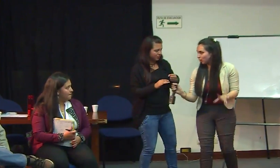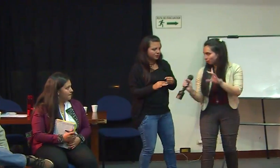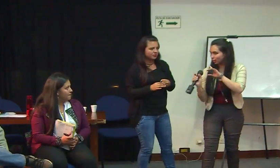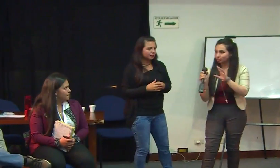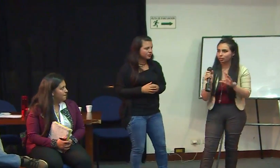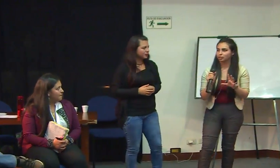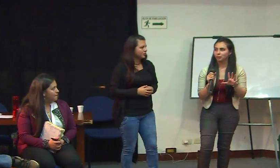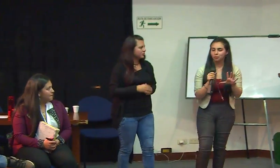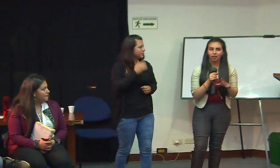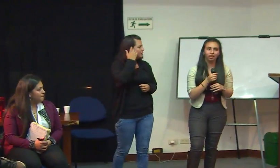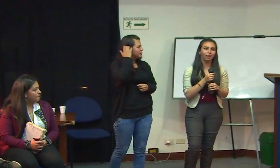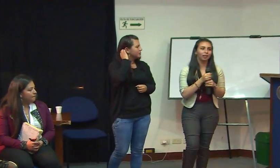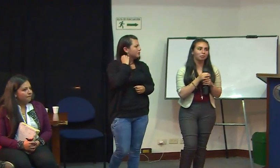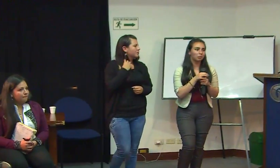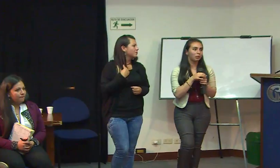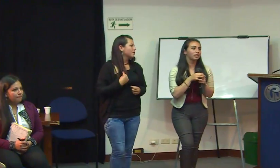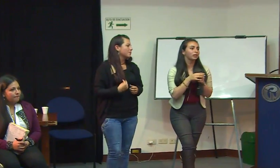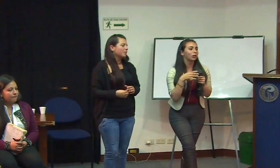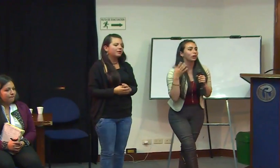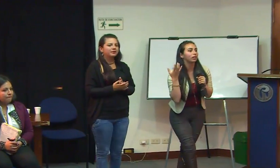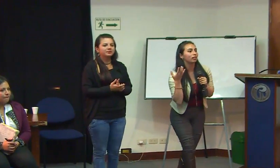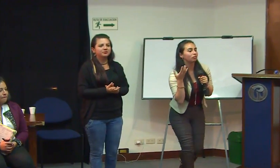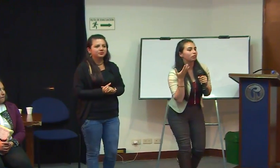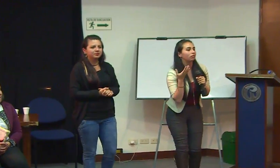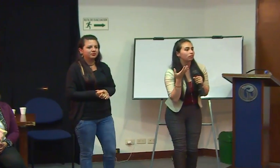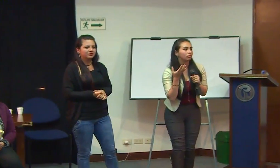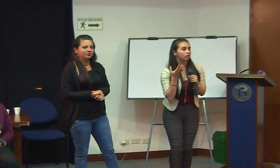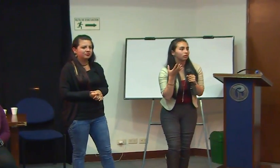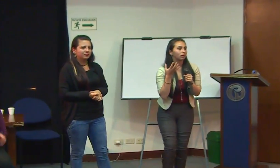Sí, voy a hablar una cosa. Pues con...